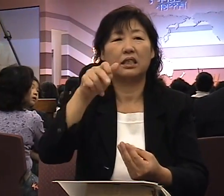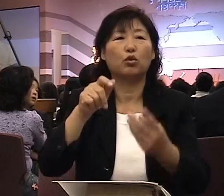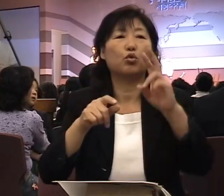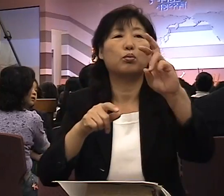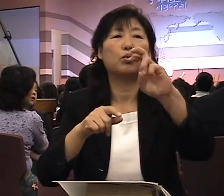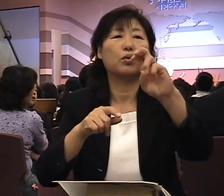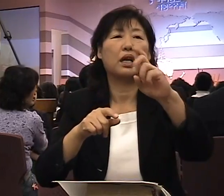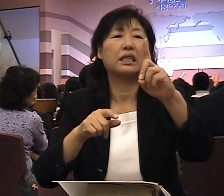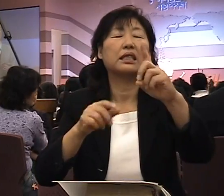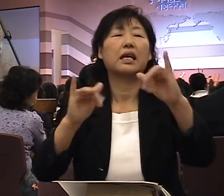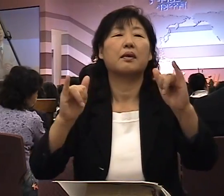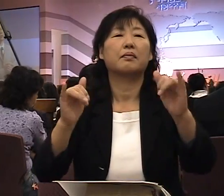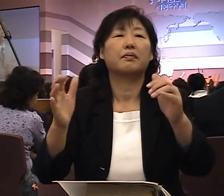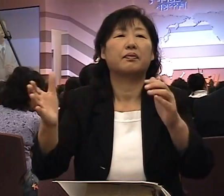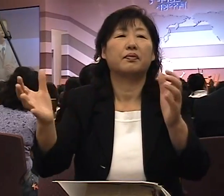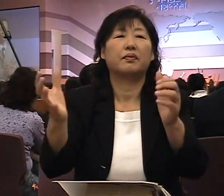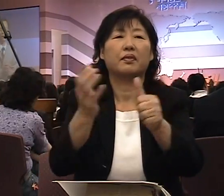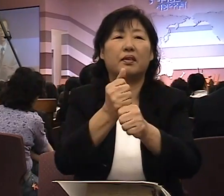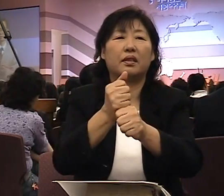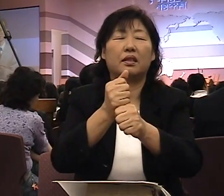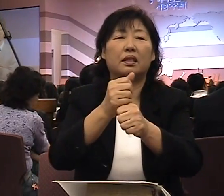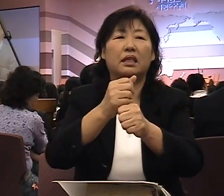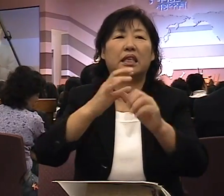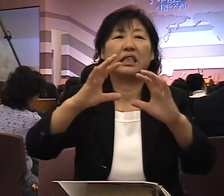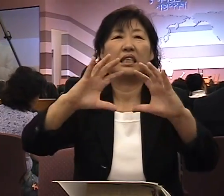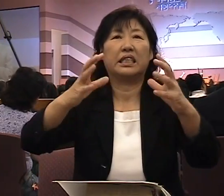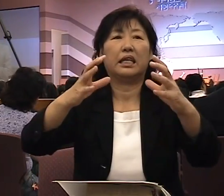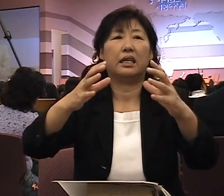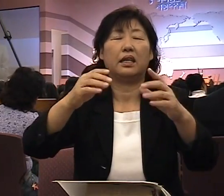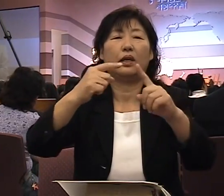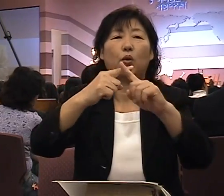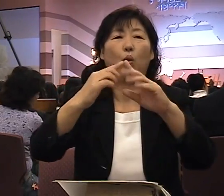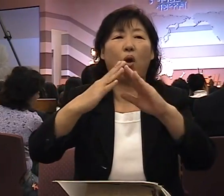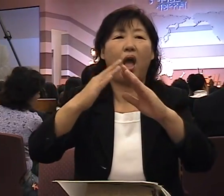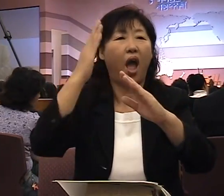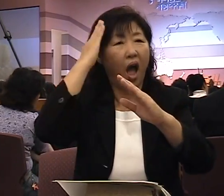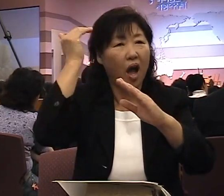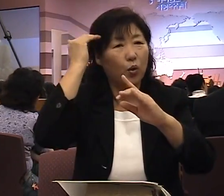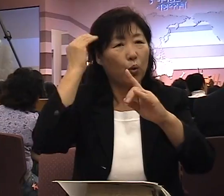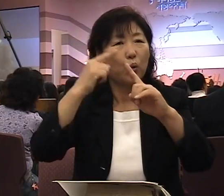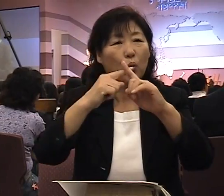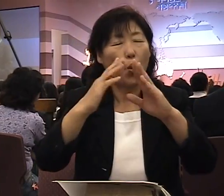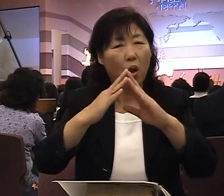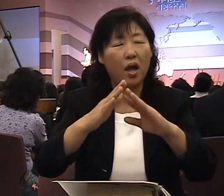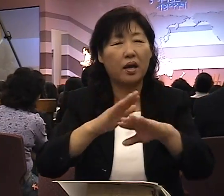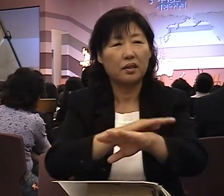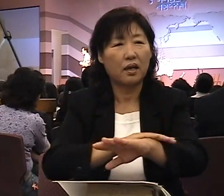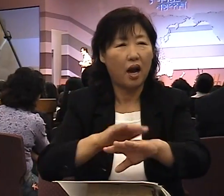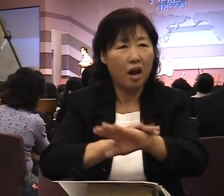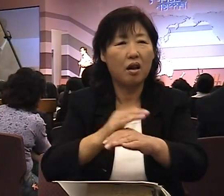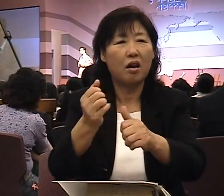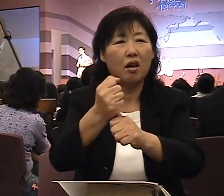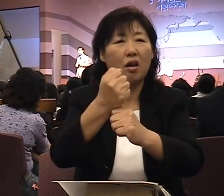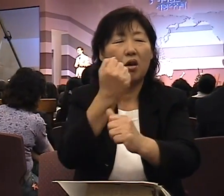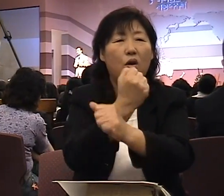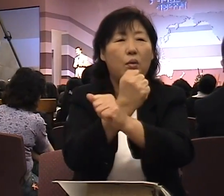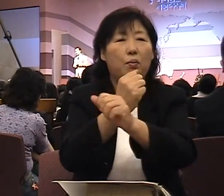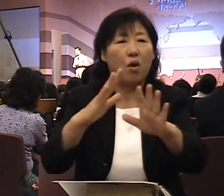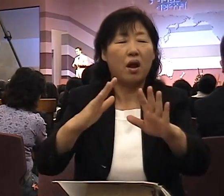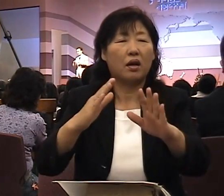때 모든 세계교회와 특별히 한국교회는 그들이 잘 풀려나기를 간절히 간구했습니다.